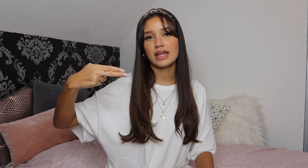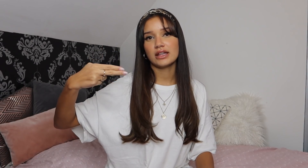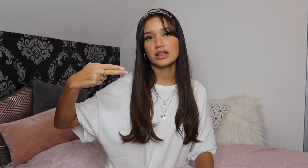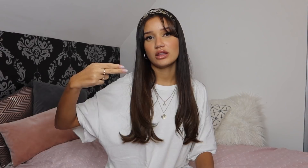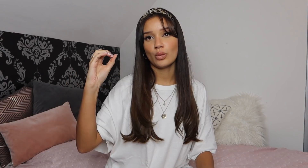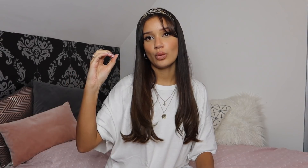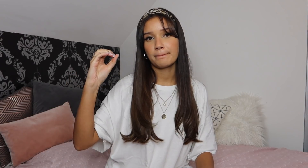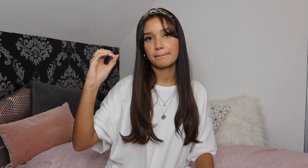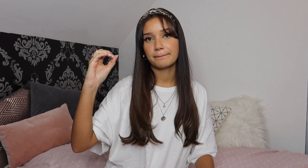N, O.